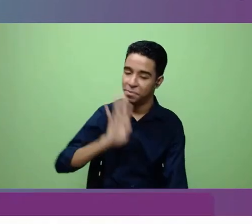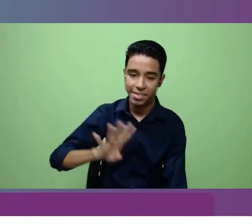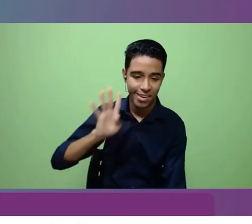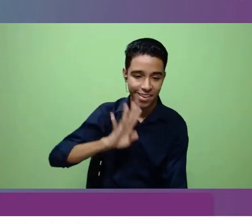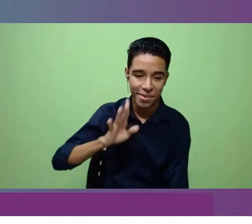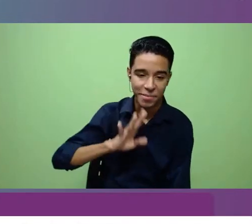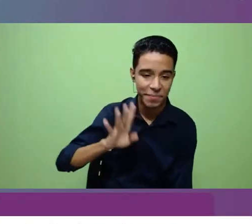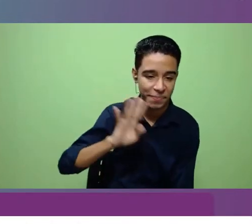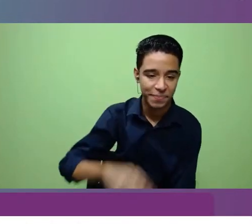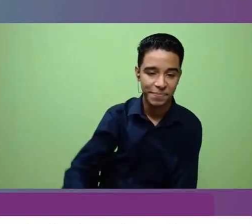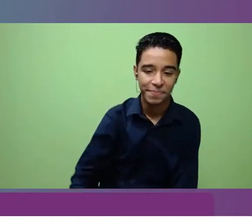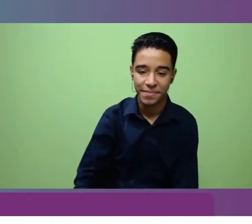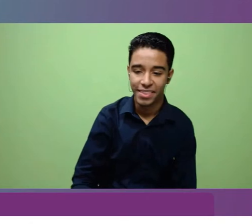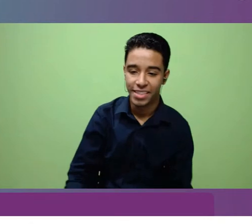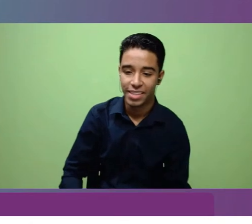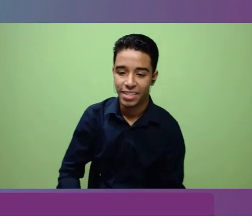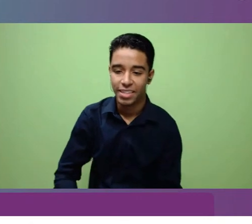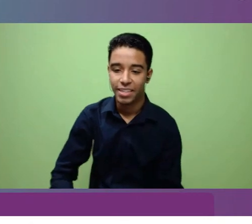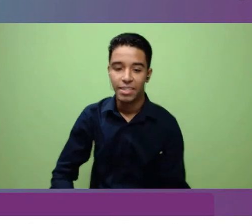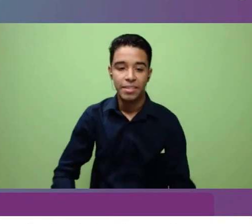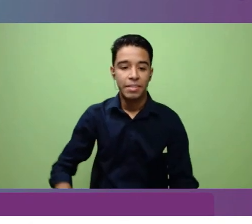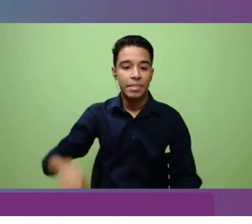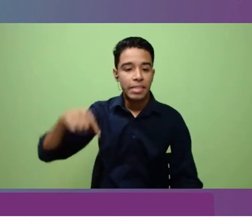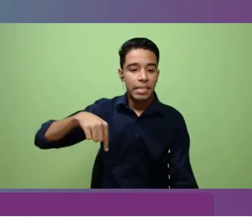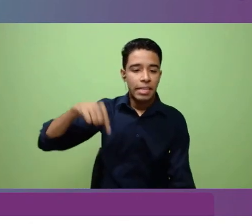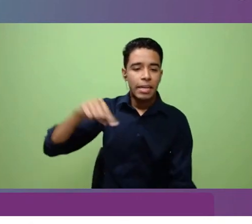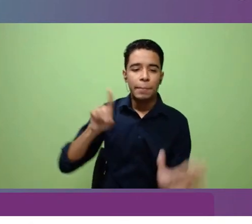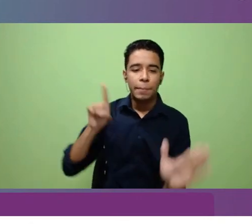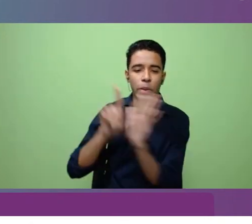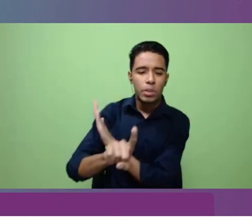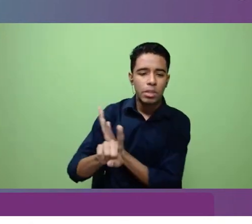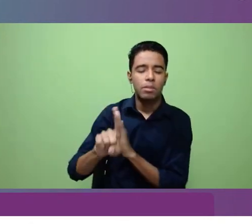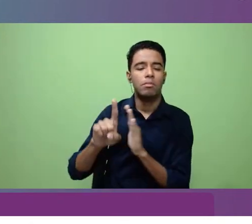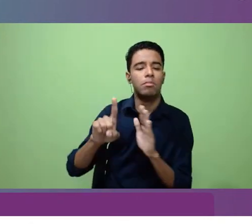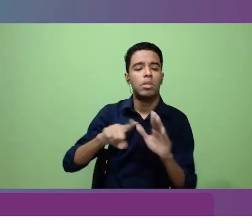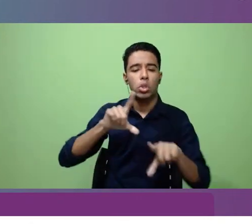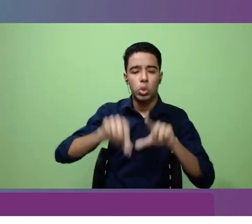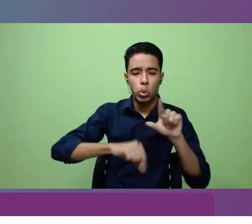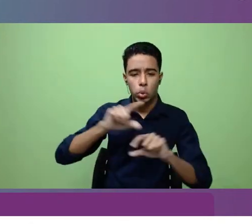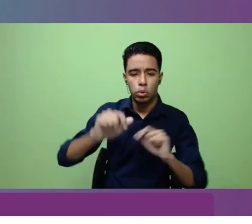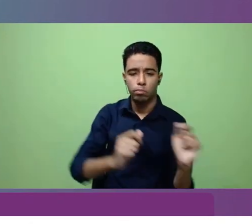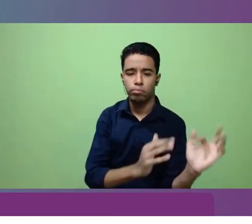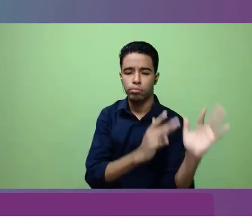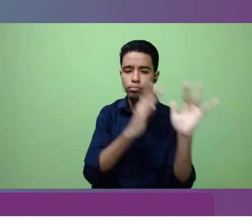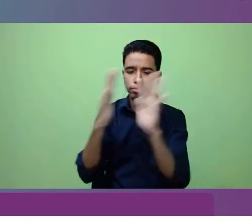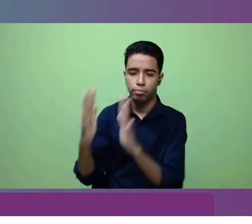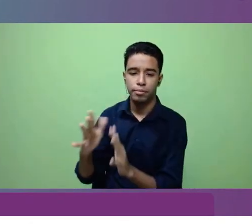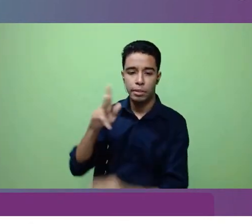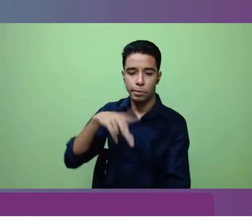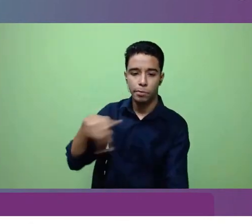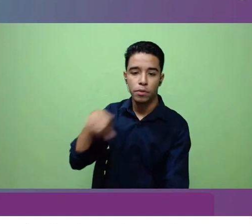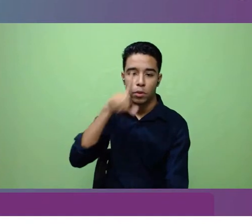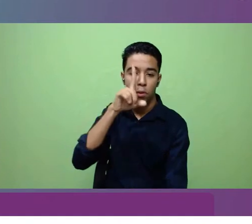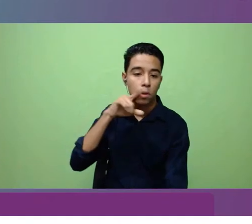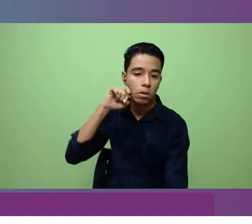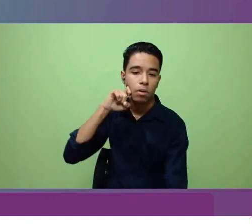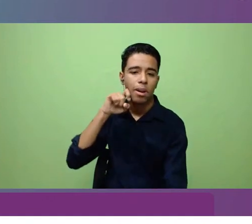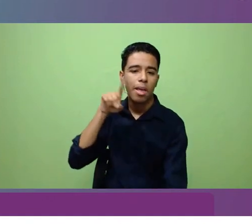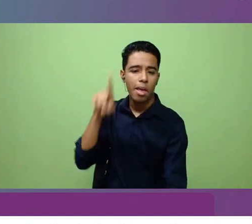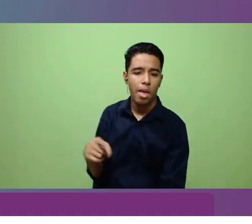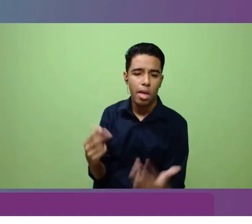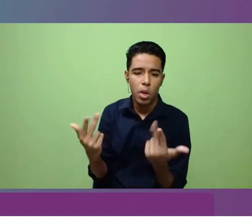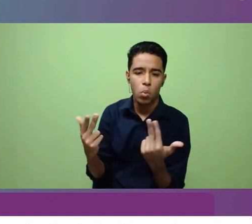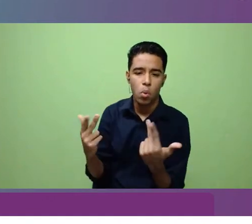muito legal. A Nara está perguntando se os procedimentos técnicos da tradução de Barbosa são os mesmos do Albert. Não são